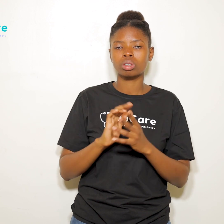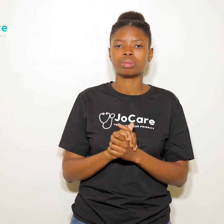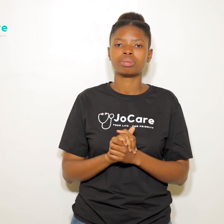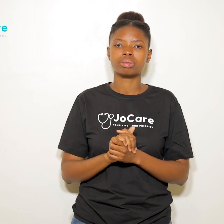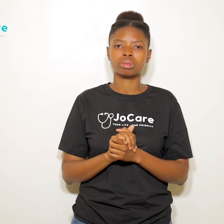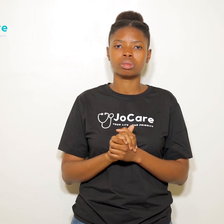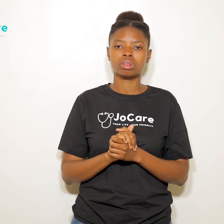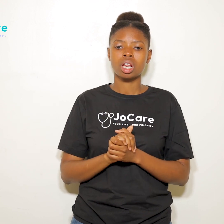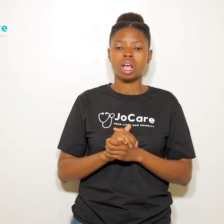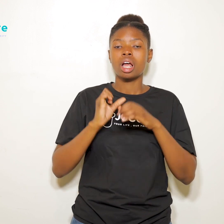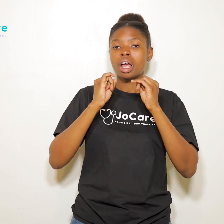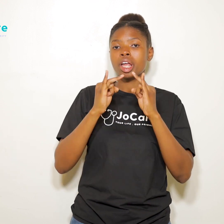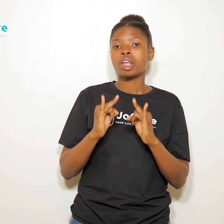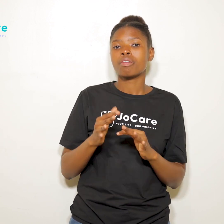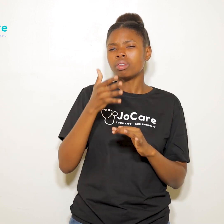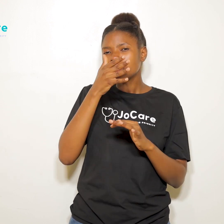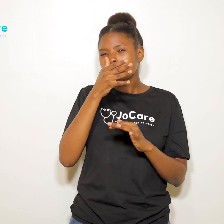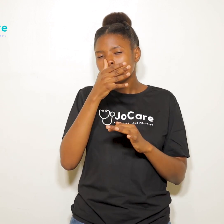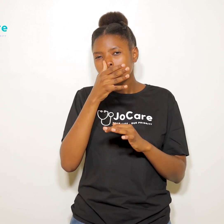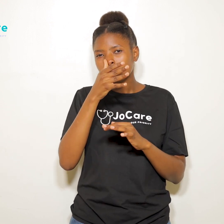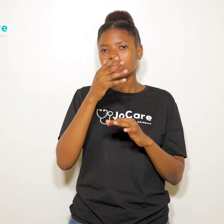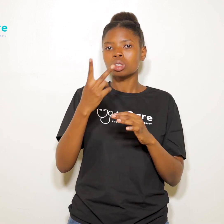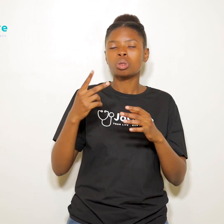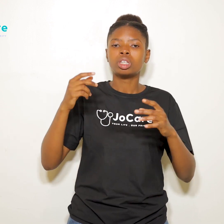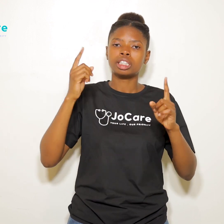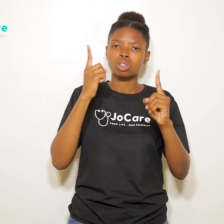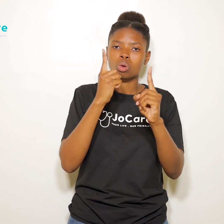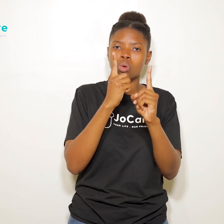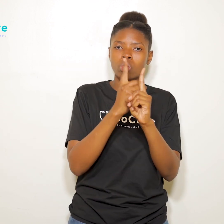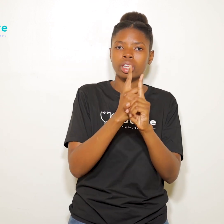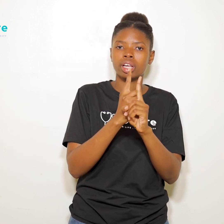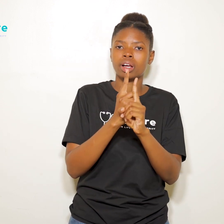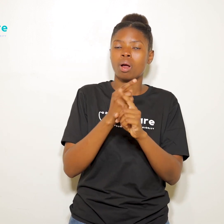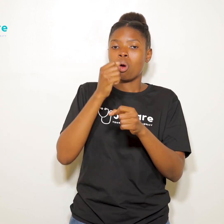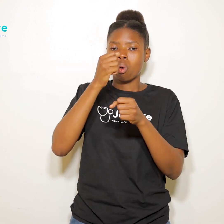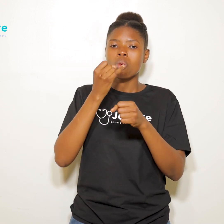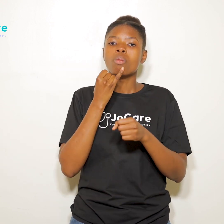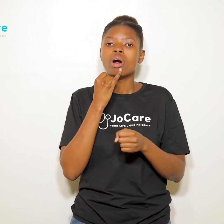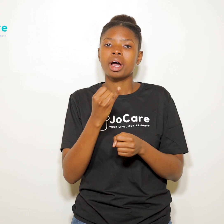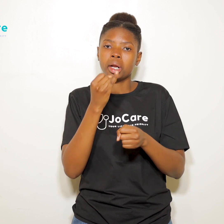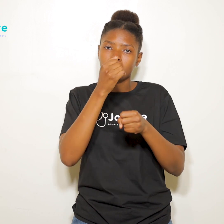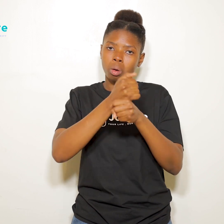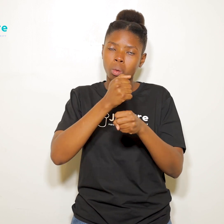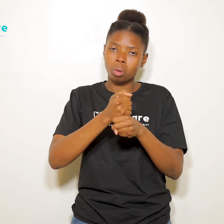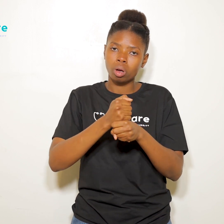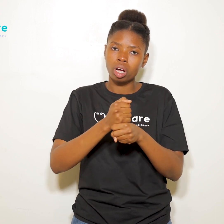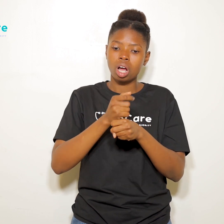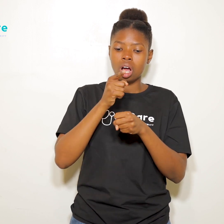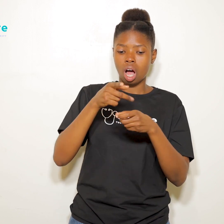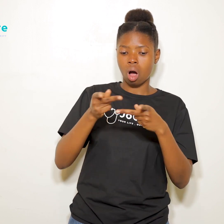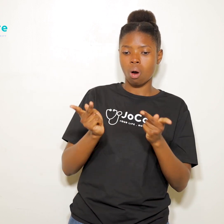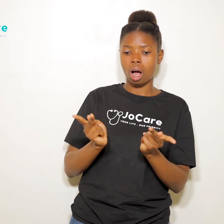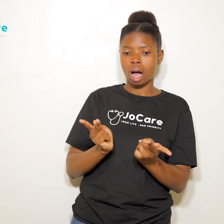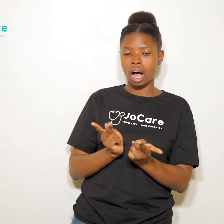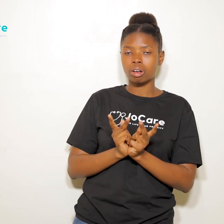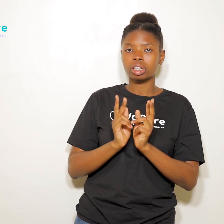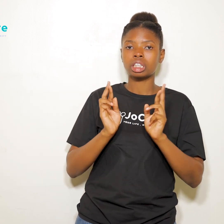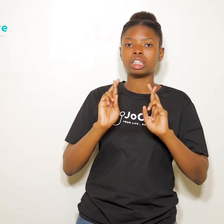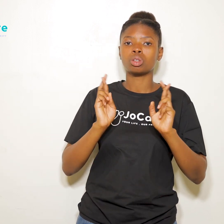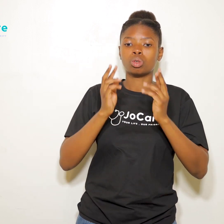ntangangore iramutse ihuye n'intangangabo hakirema umwana agatangira kwirema, nyababyeyi iba yiteguye kumwakira. Ariko